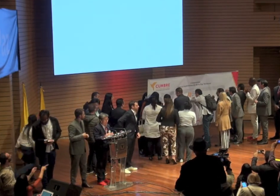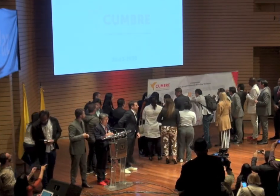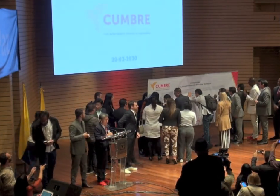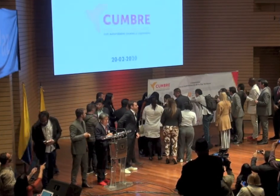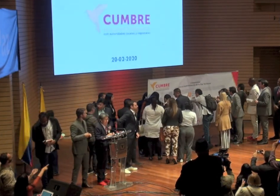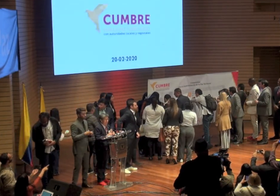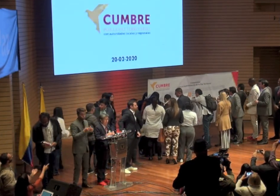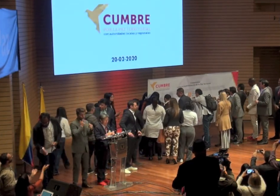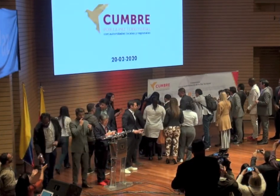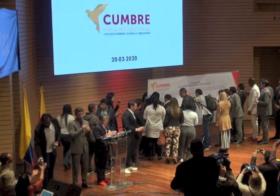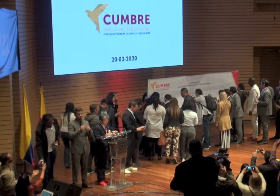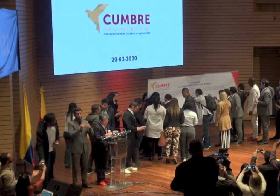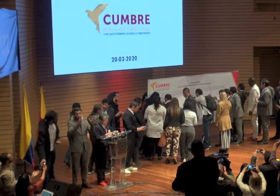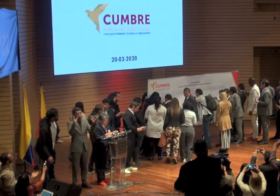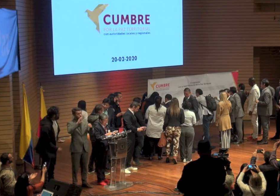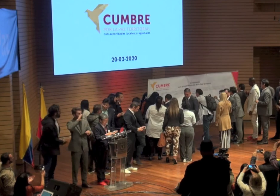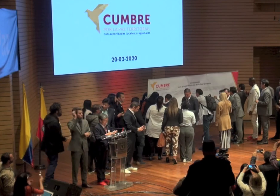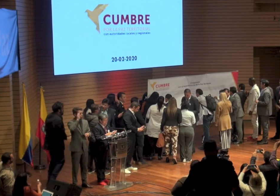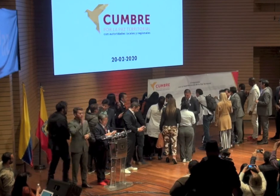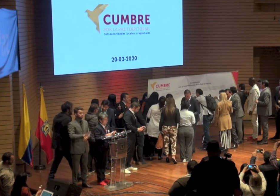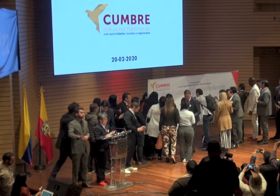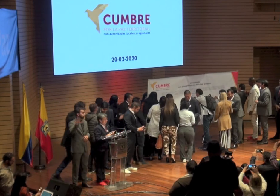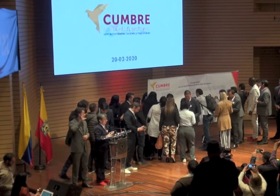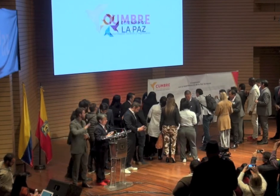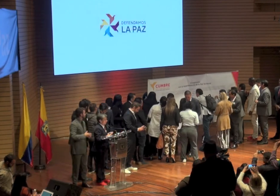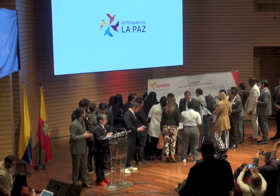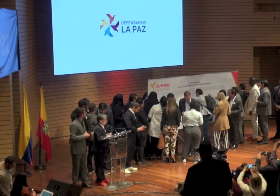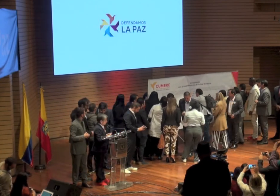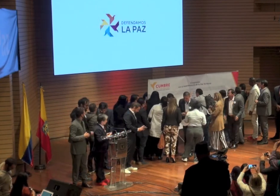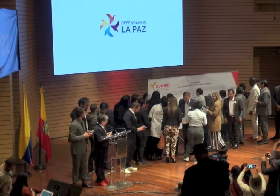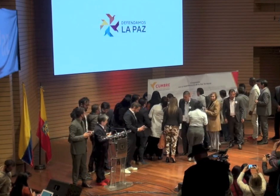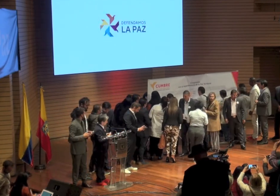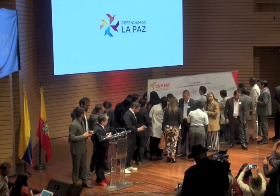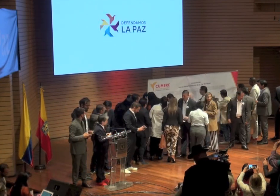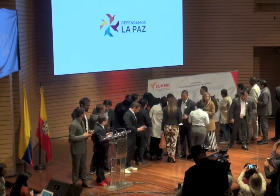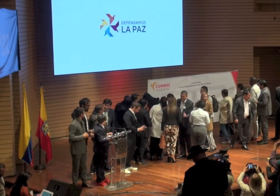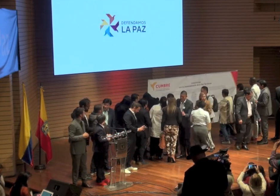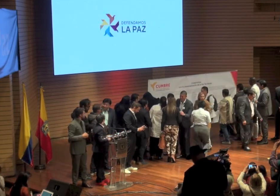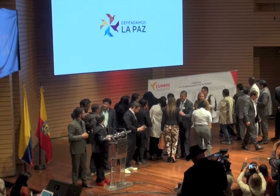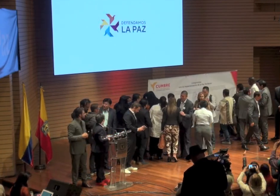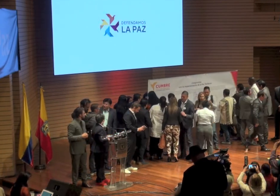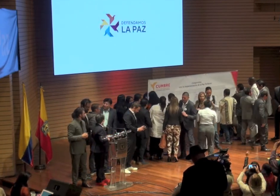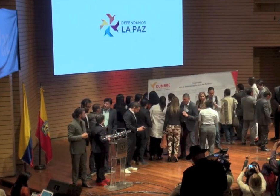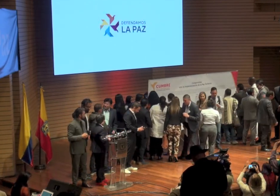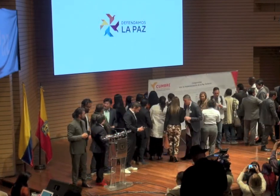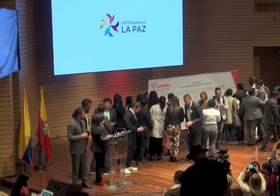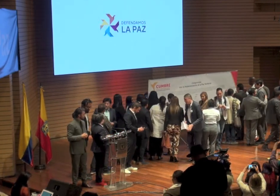de la ciudad de Colombia y de incluir el propósito de nuestro plan de desarrollo.